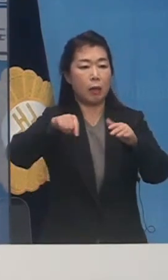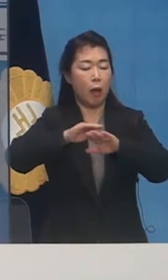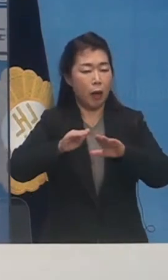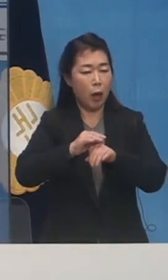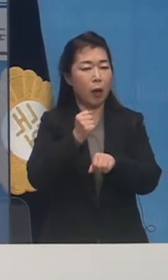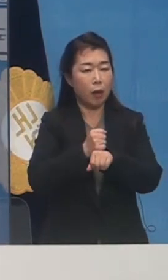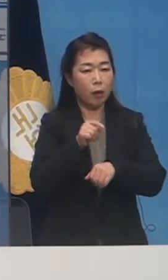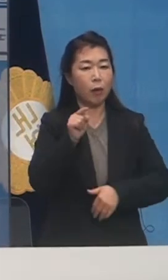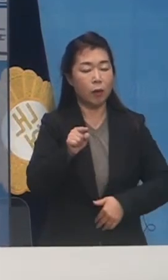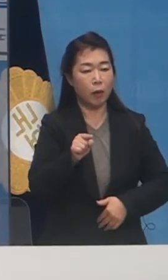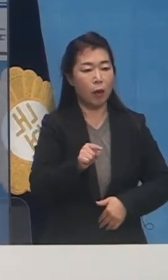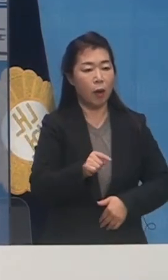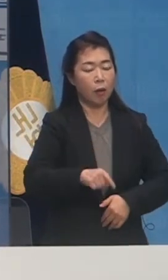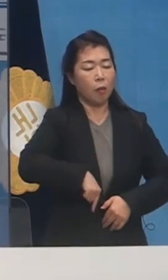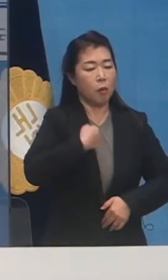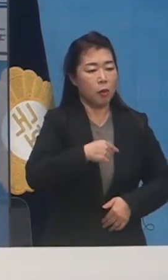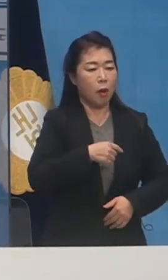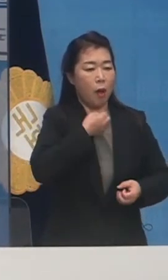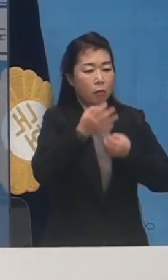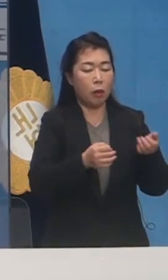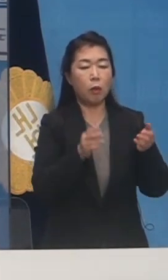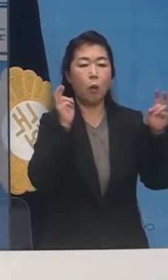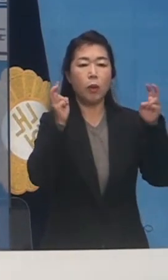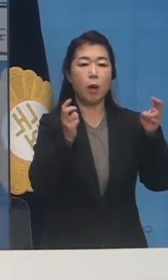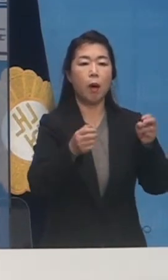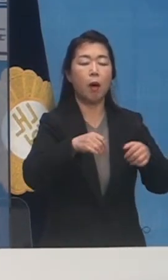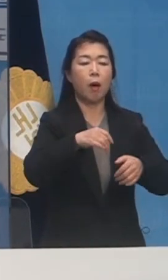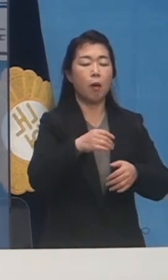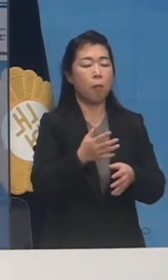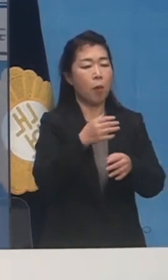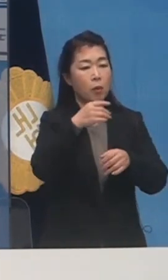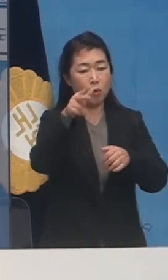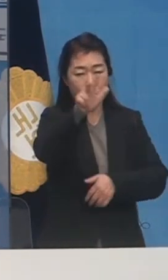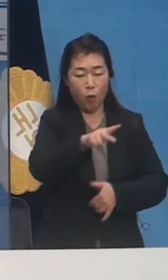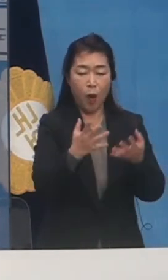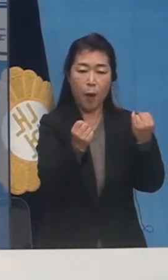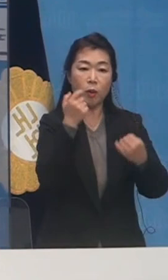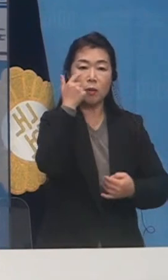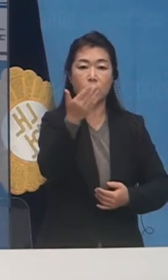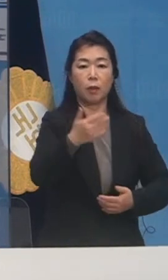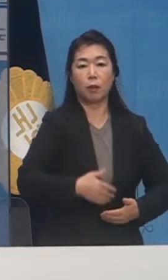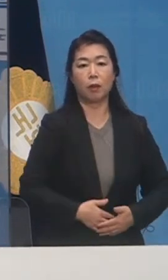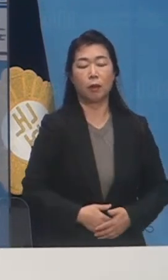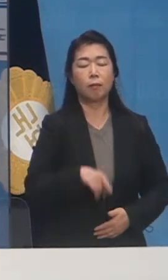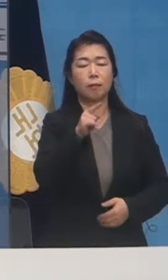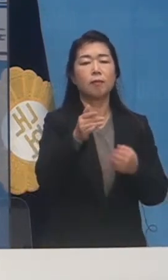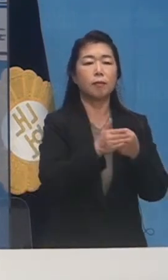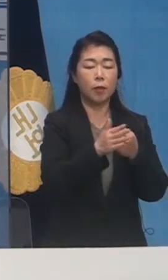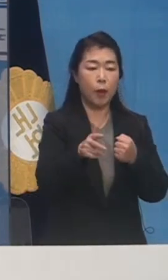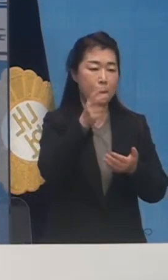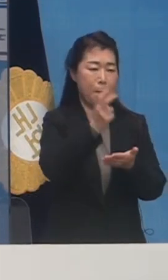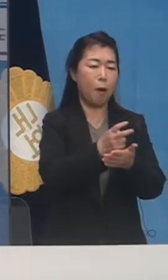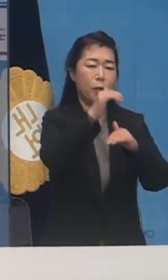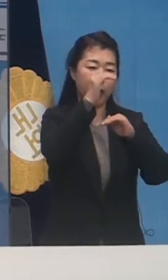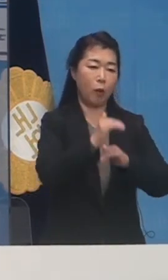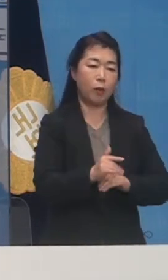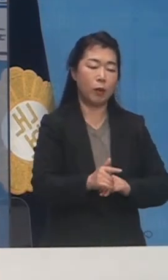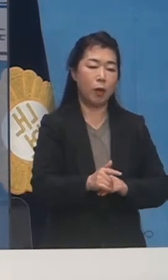치부를 스스로 밝힌 기업이 대체 얼마나 될까? 그런 의미에서 이